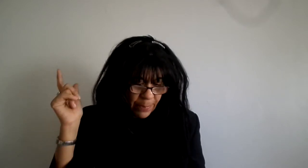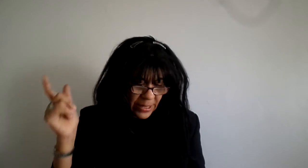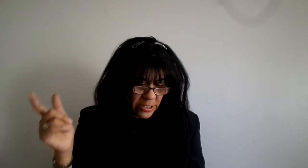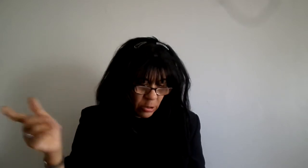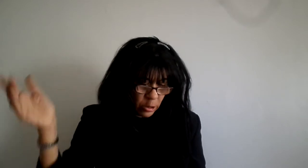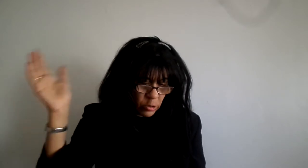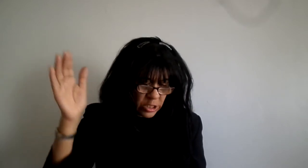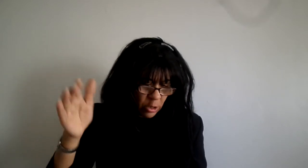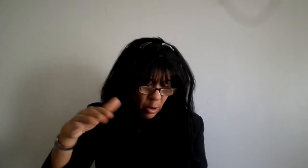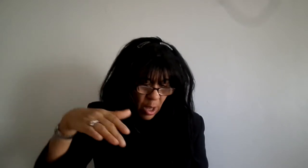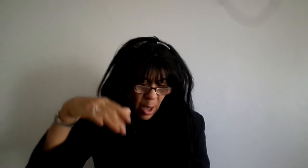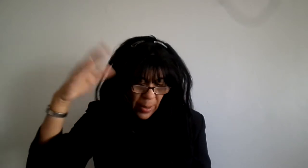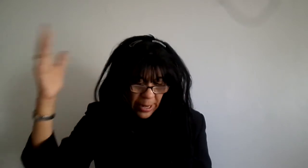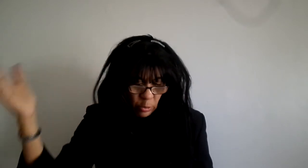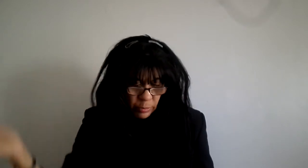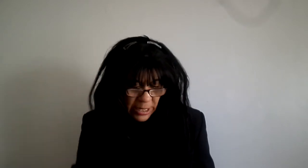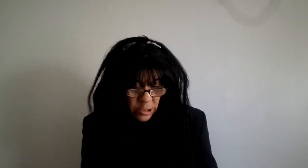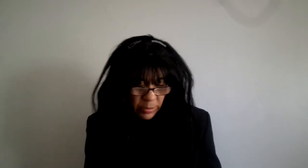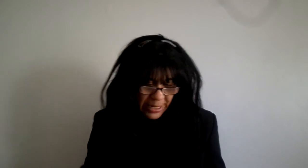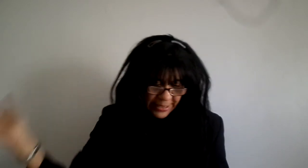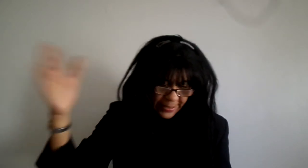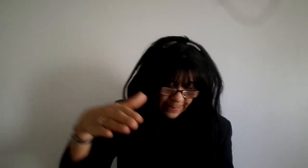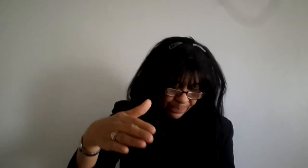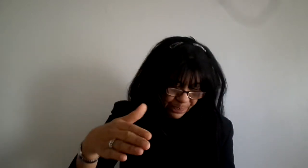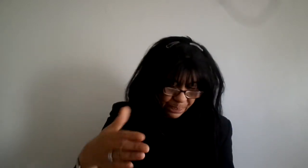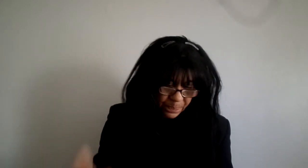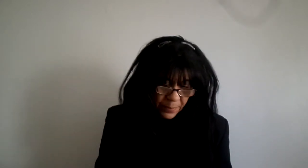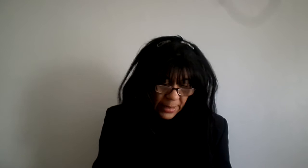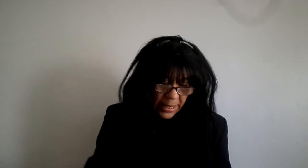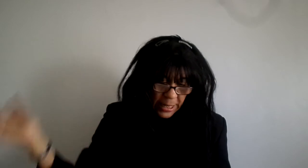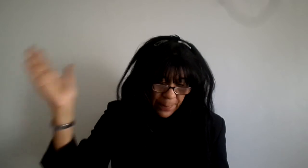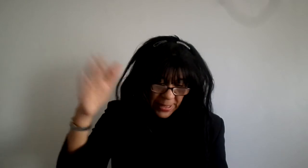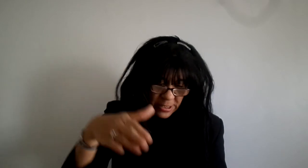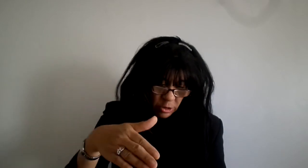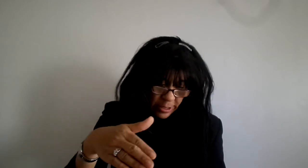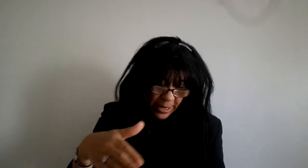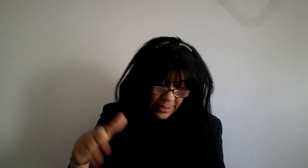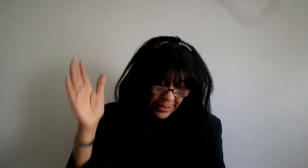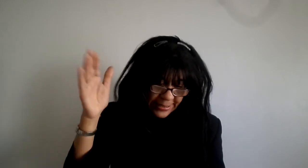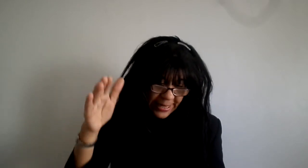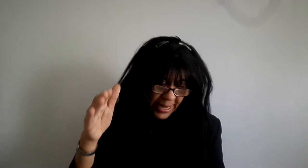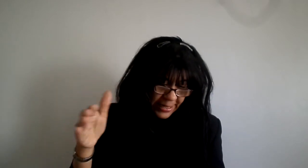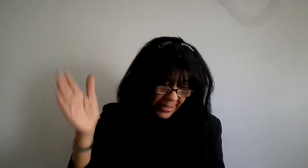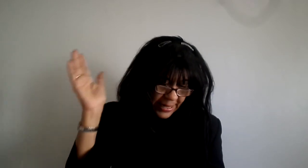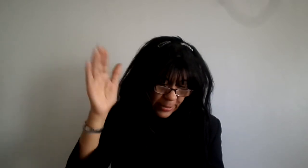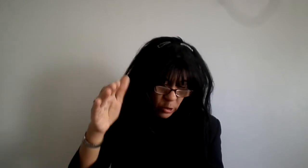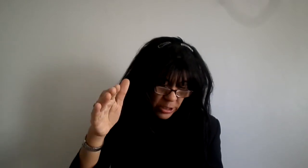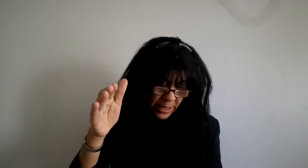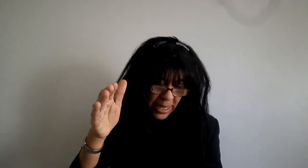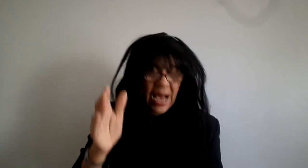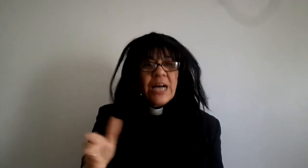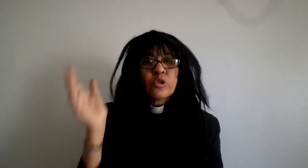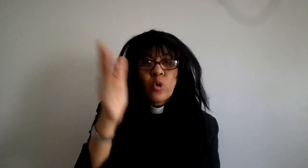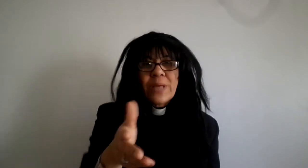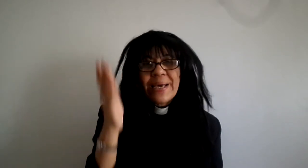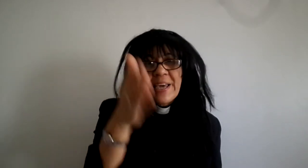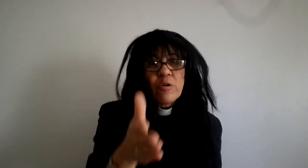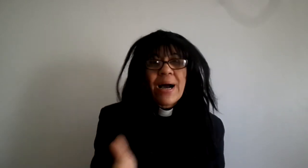espasión y los cielos para alumbrar sobre la tierra. Bueno, y para señorear el día y la noche, ayuda a aquellos a